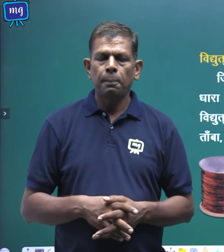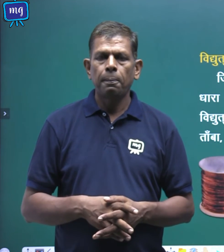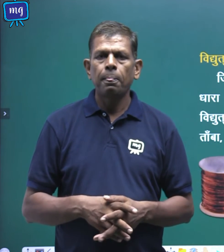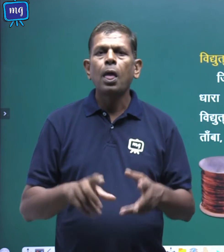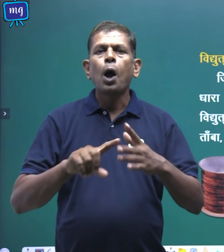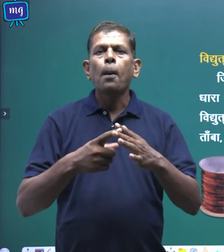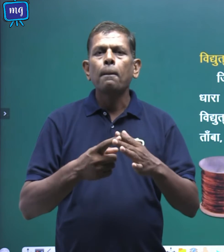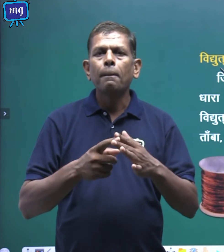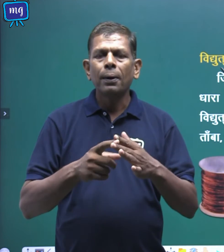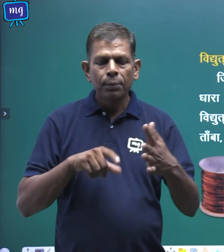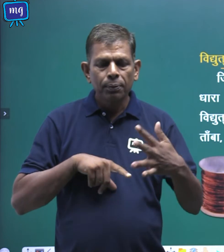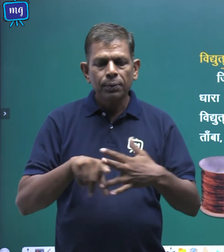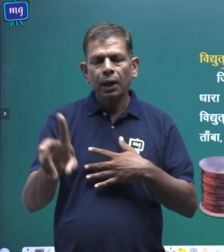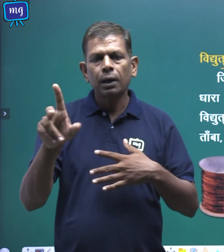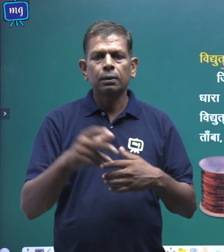विद्युत चालक